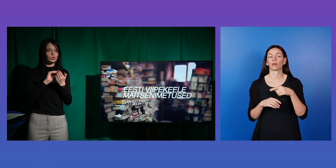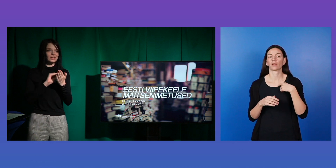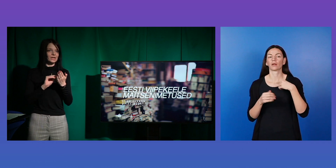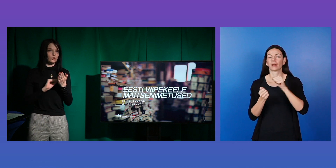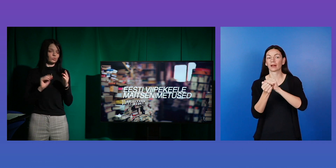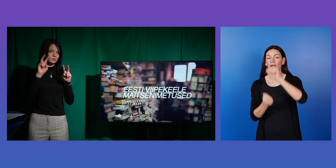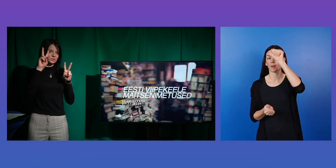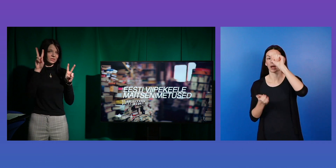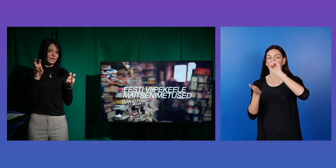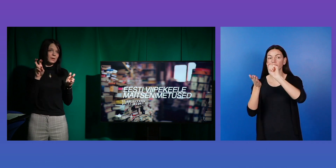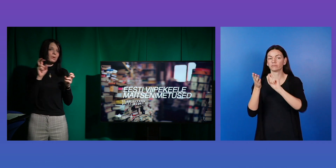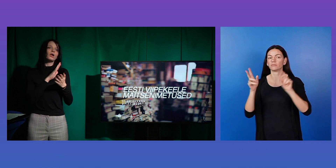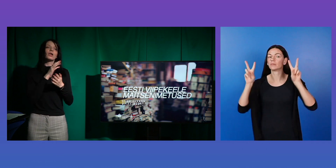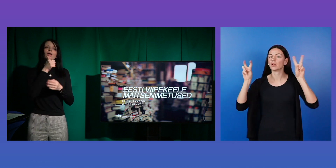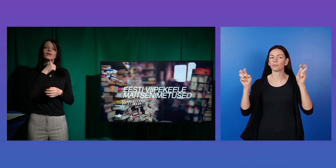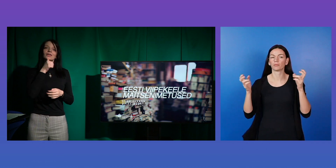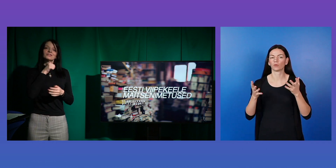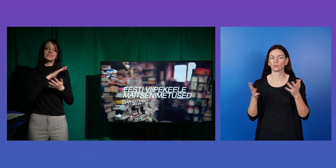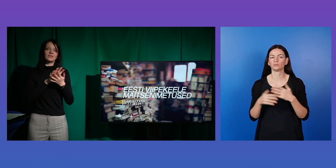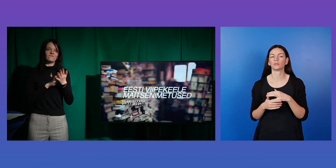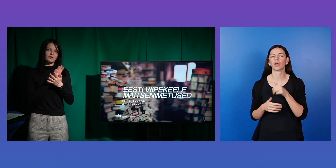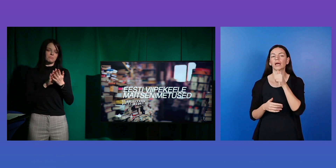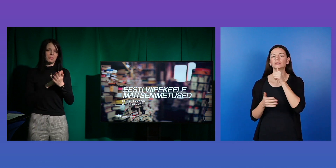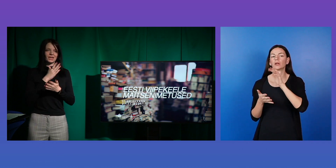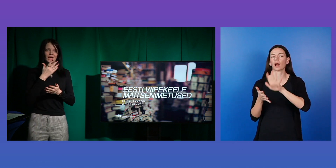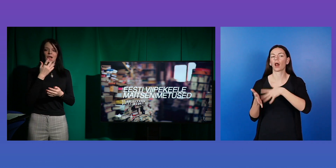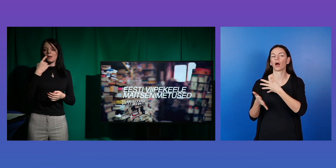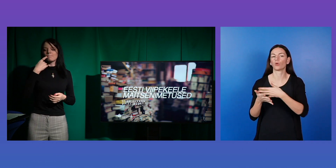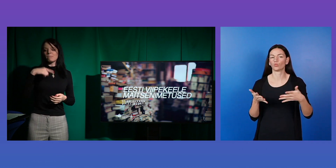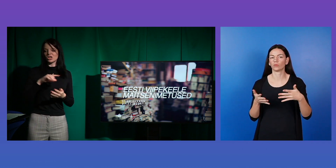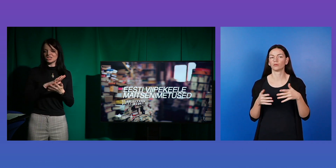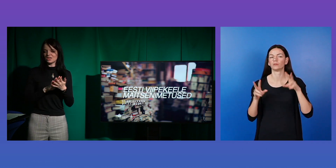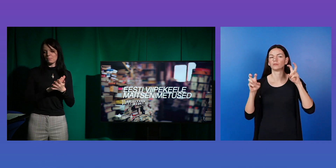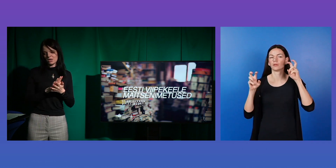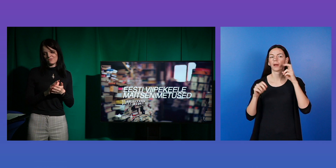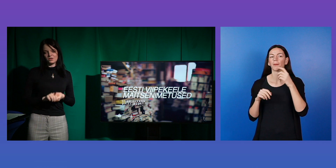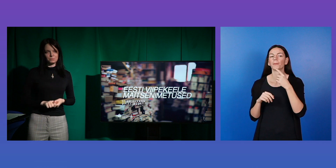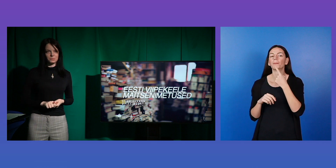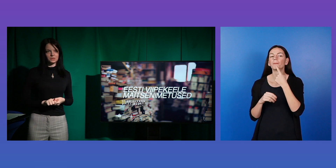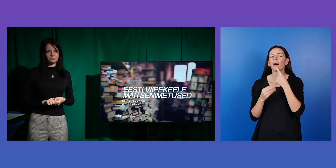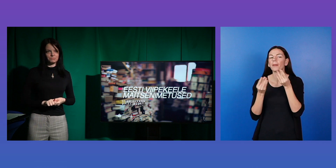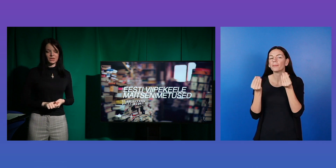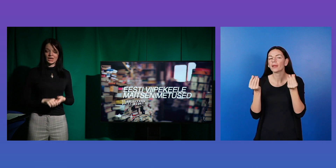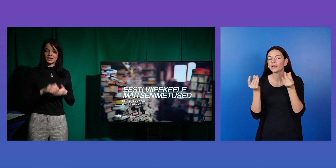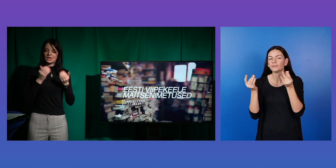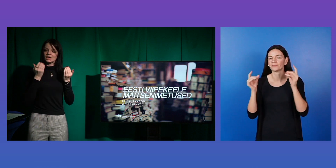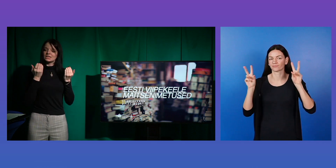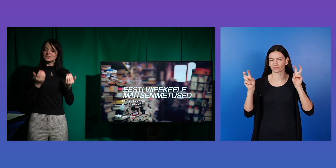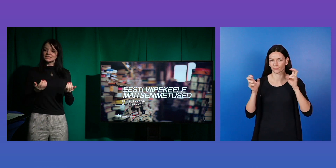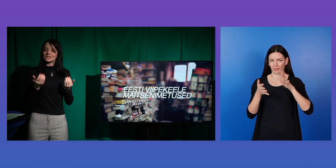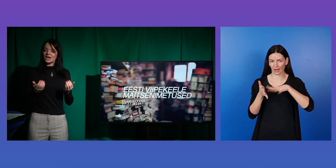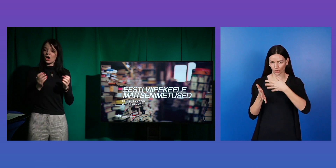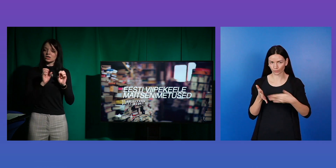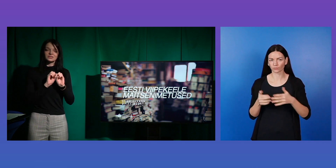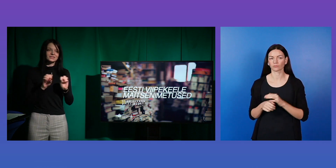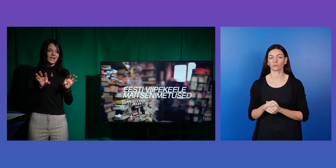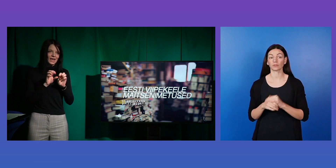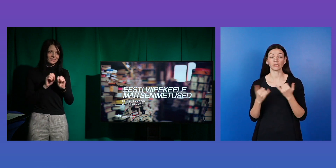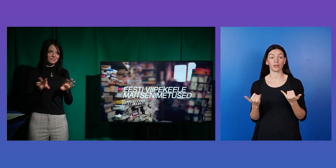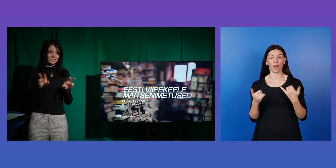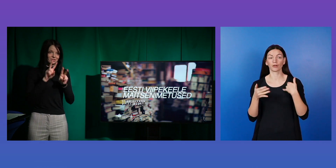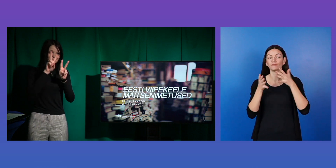Ja minu lõputöö teemaks oli eesti viipekeele maitsenimetused või